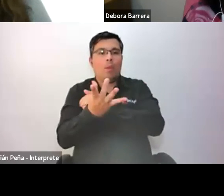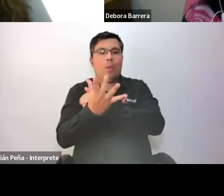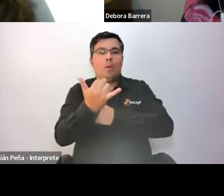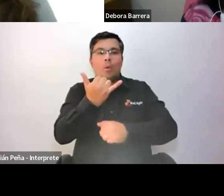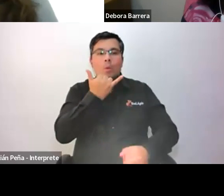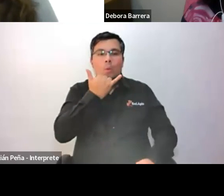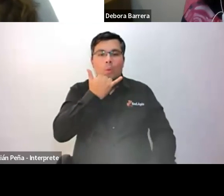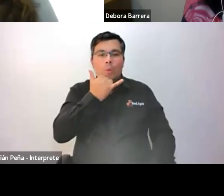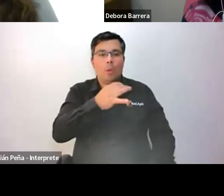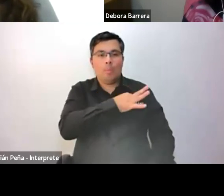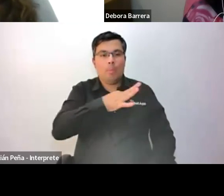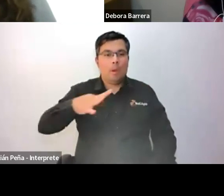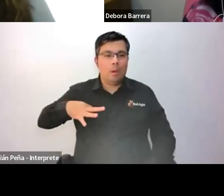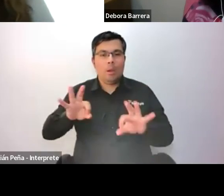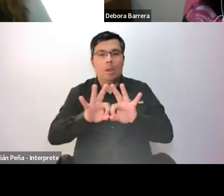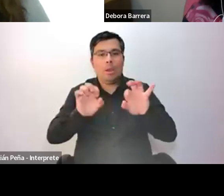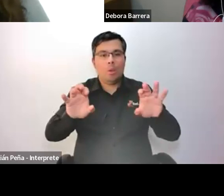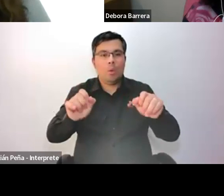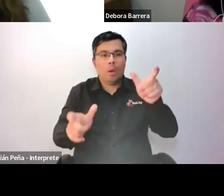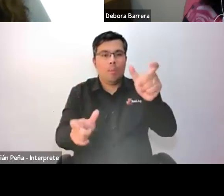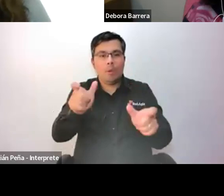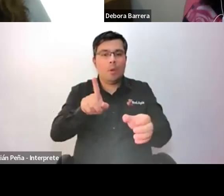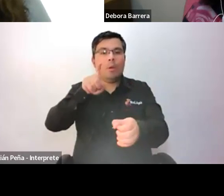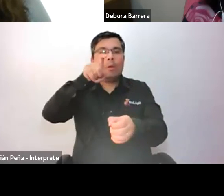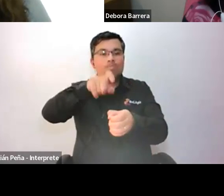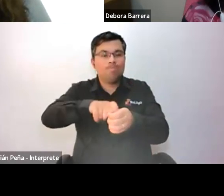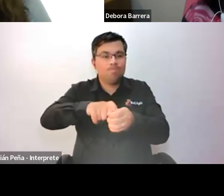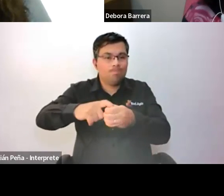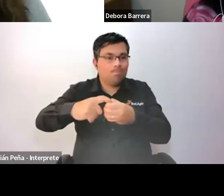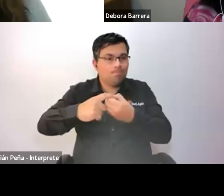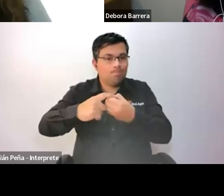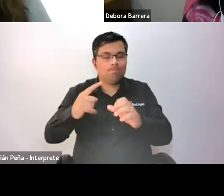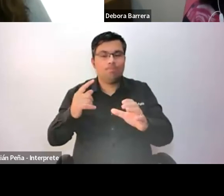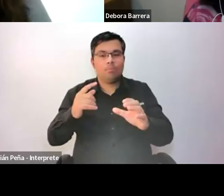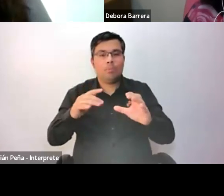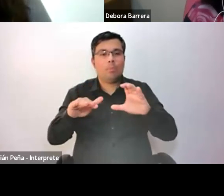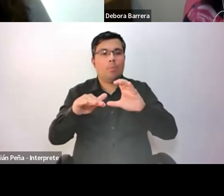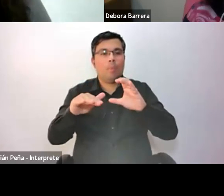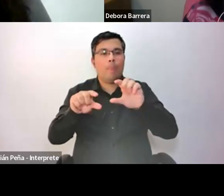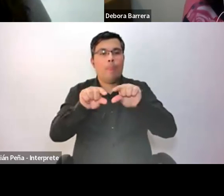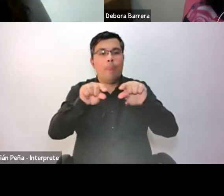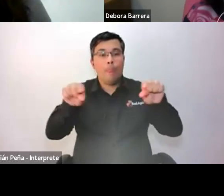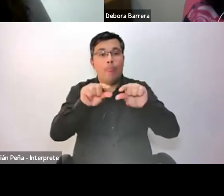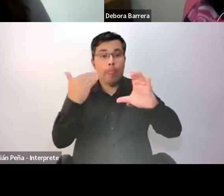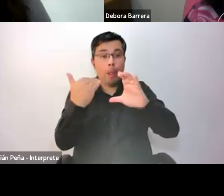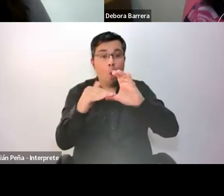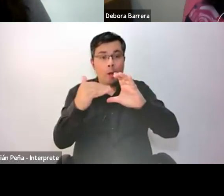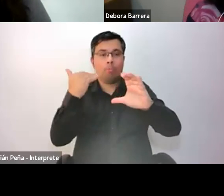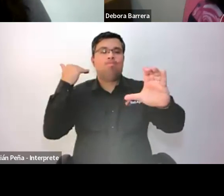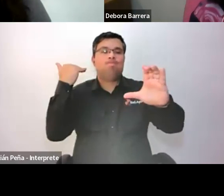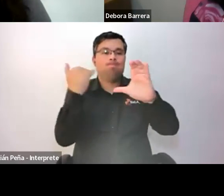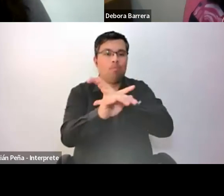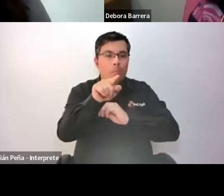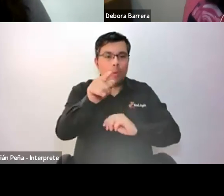Educación. Los que se registraron van a recibir en su correo electrónico el link para poder acceder a la grabación también y la